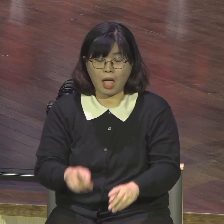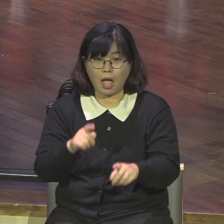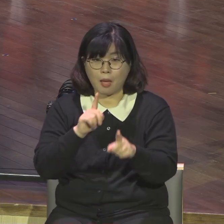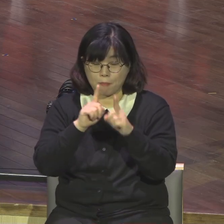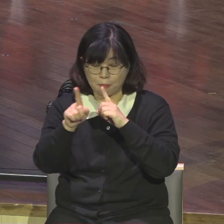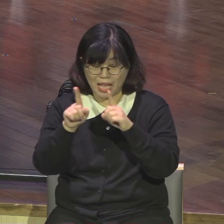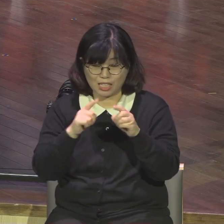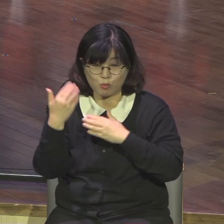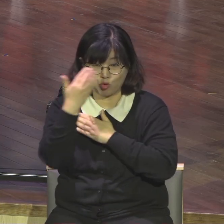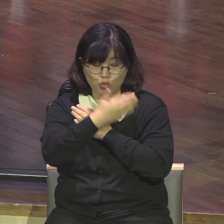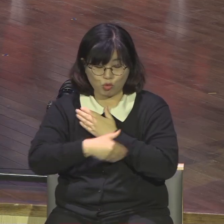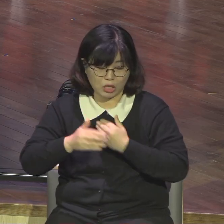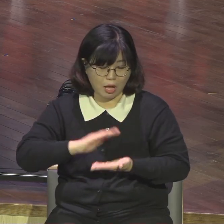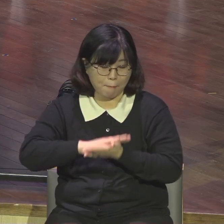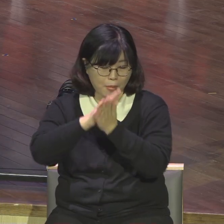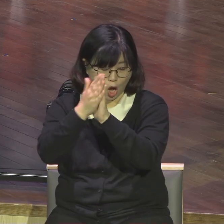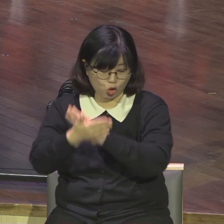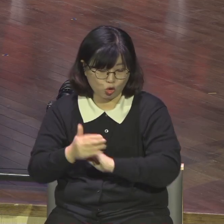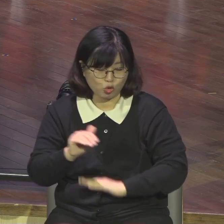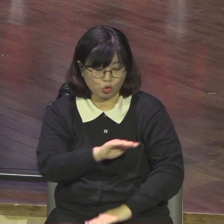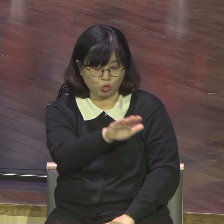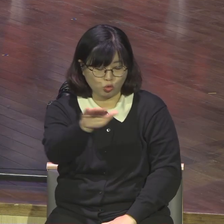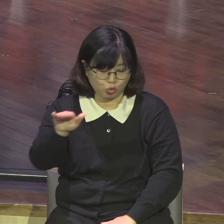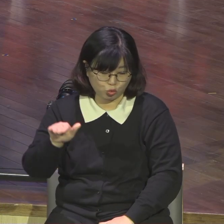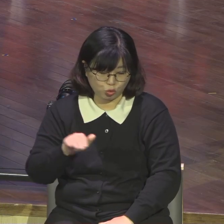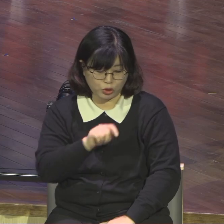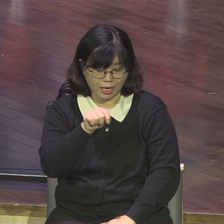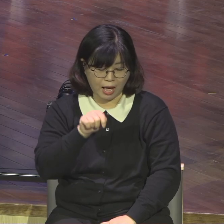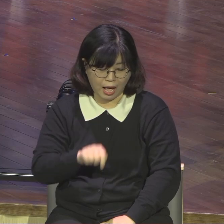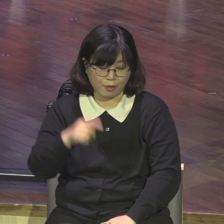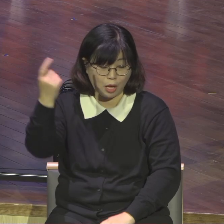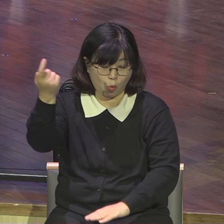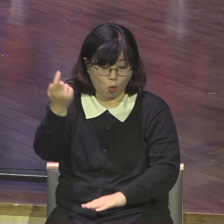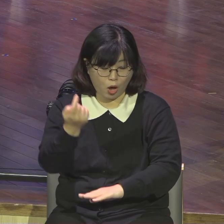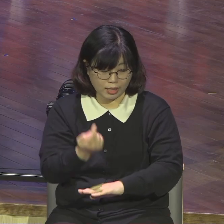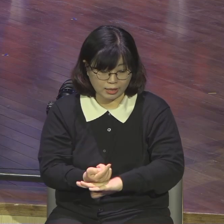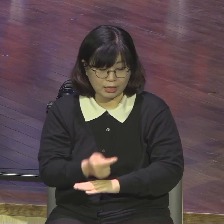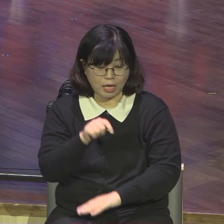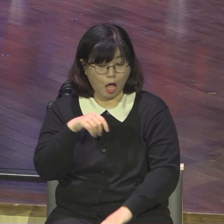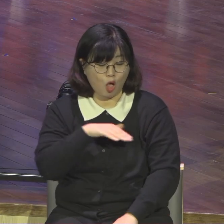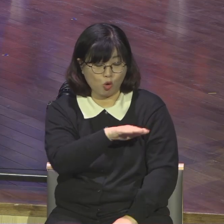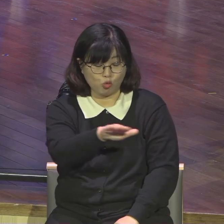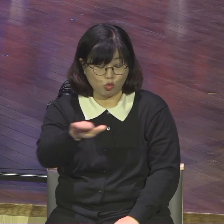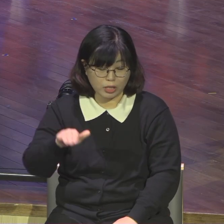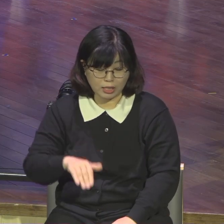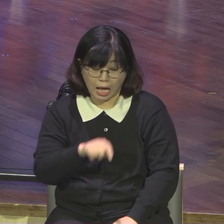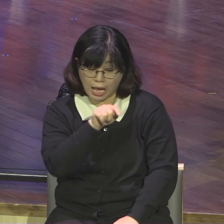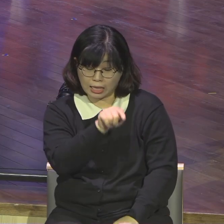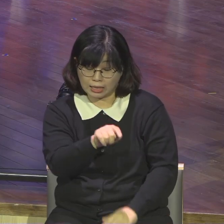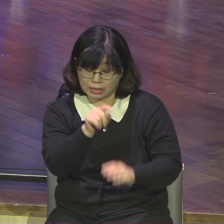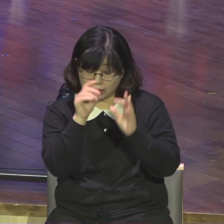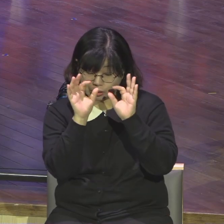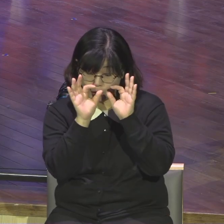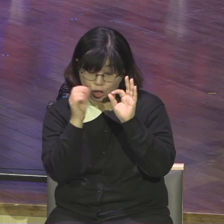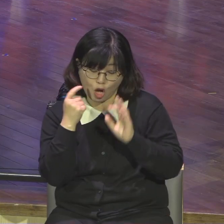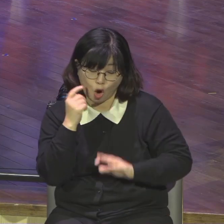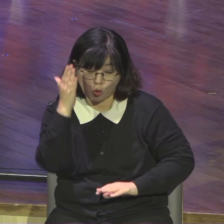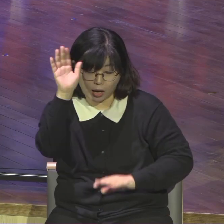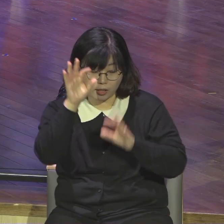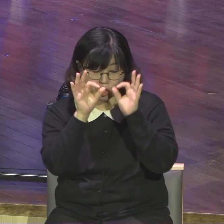말씀이 육신이 되어 우리 가운데 거하심에 우리가